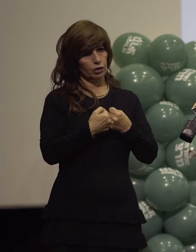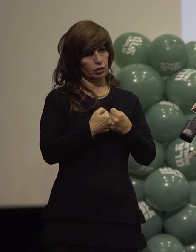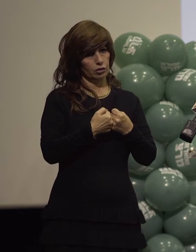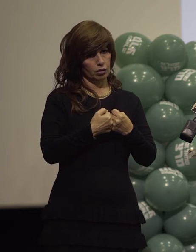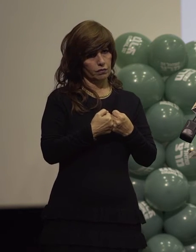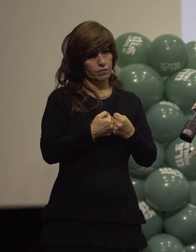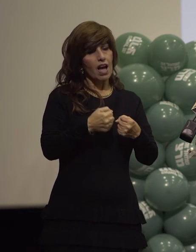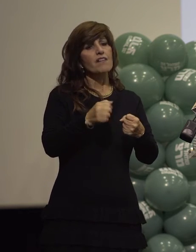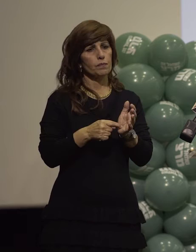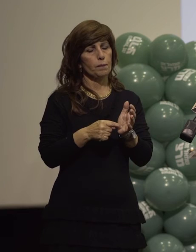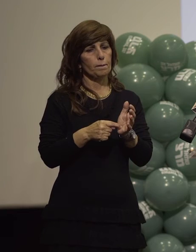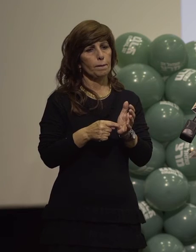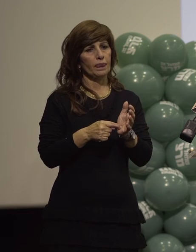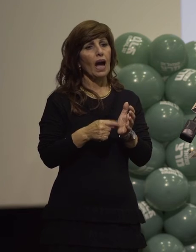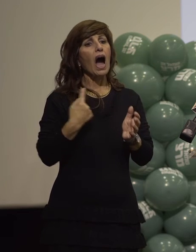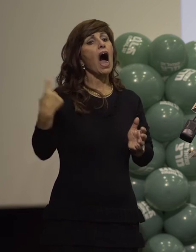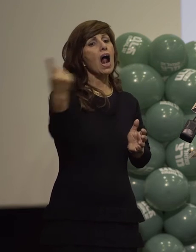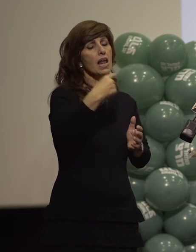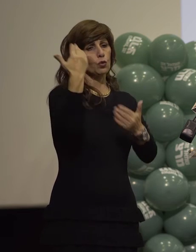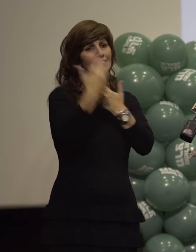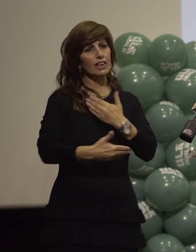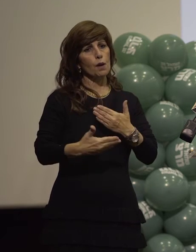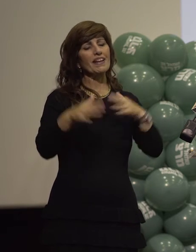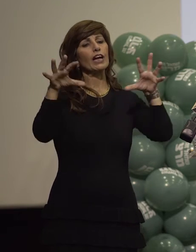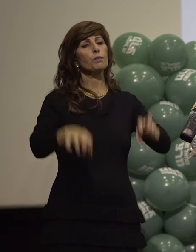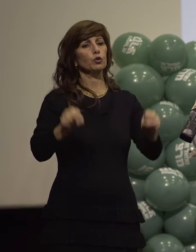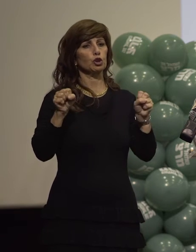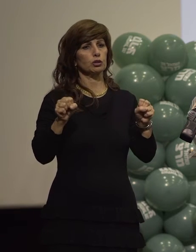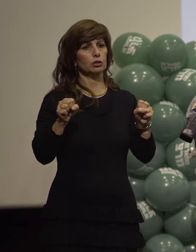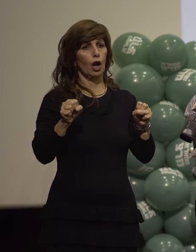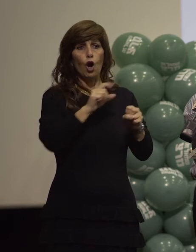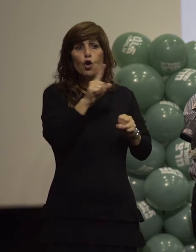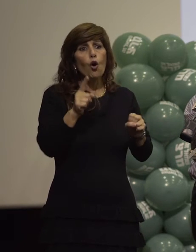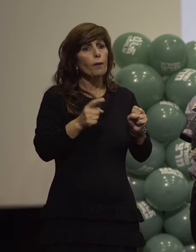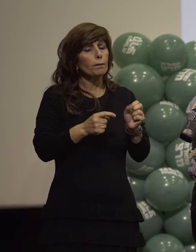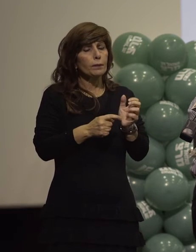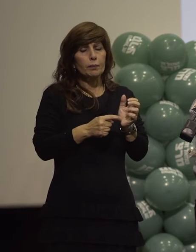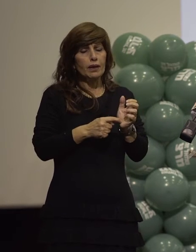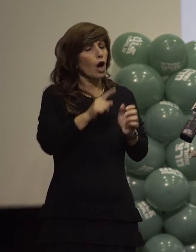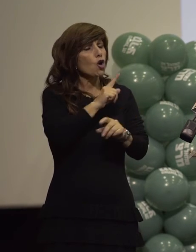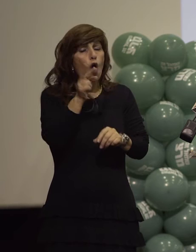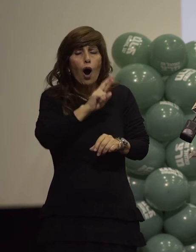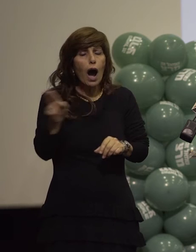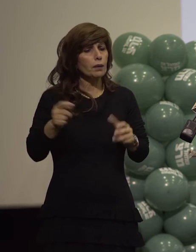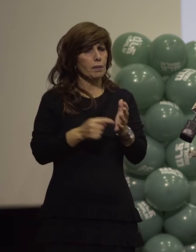ויפה שעה אחת קודם. עלינו לסיים את הכיבוש, לא מפני, או לא רק